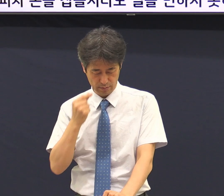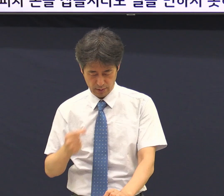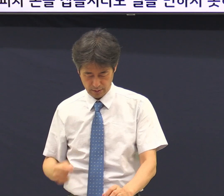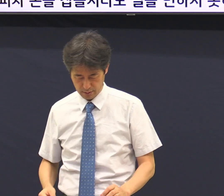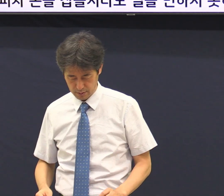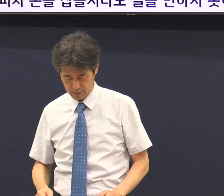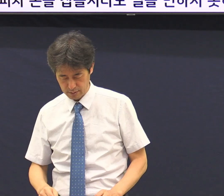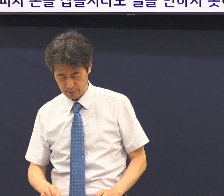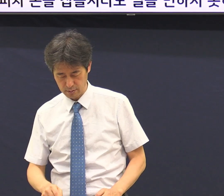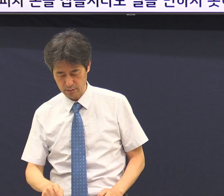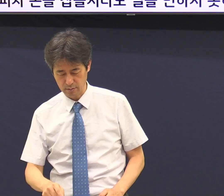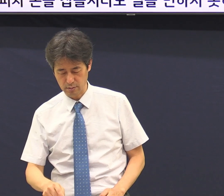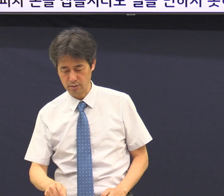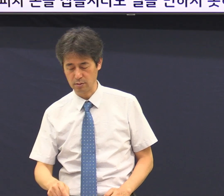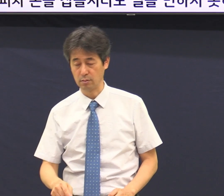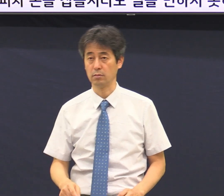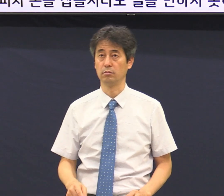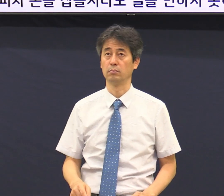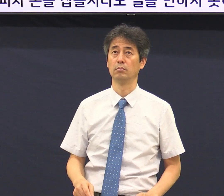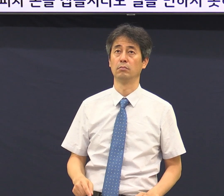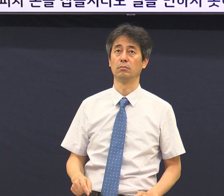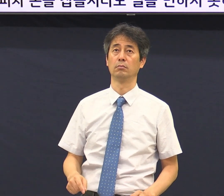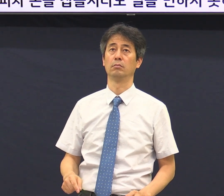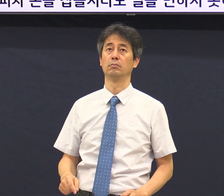면하지 못하리라 말씀하시는 것은